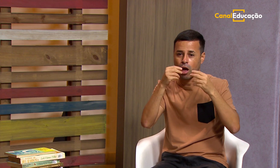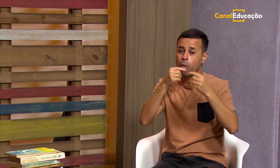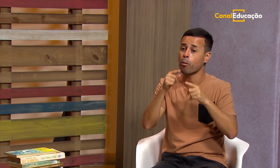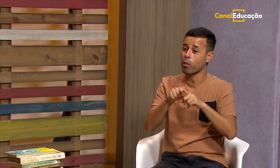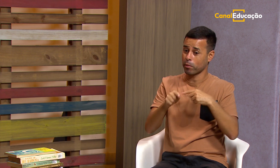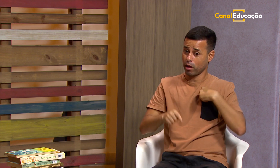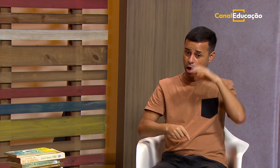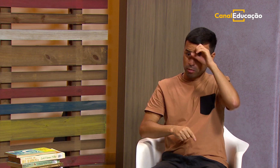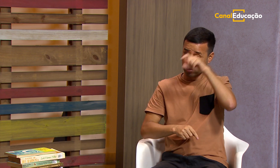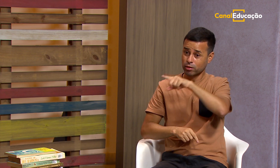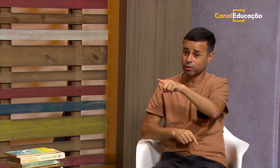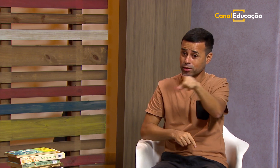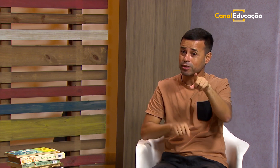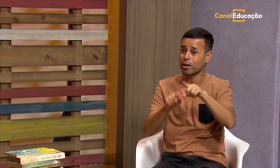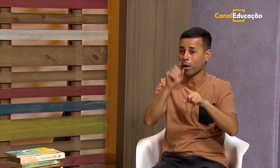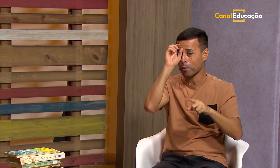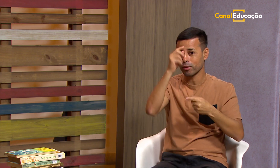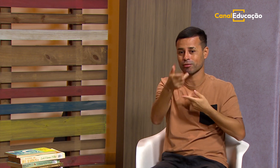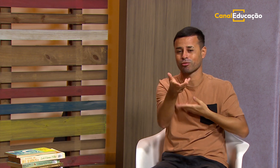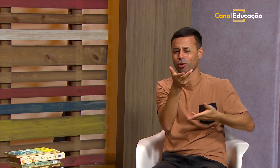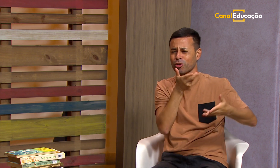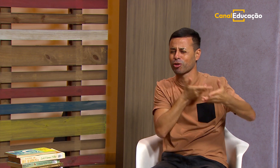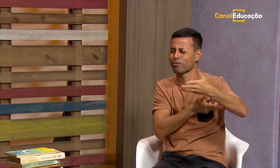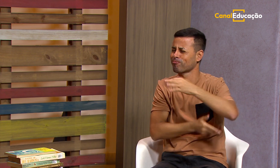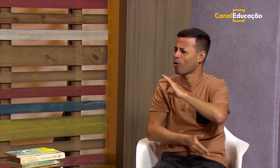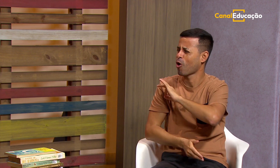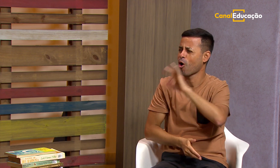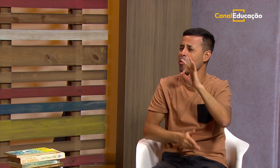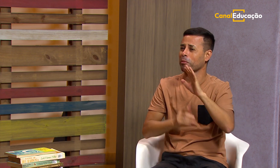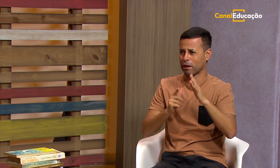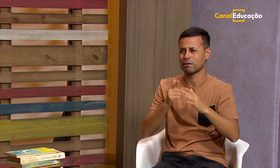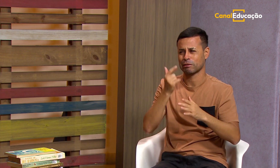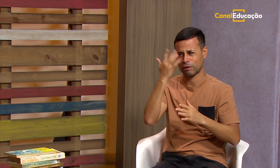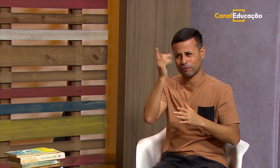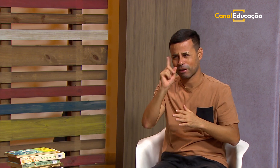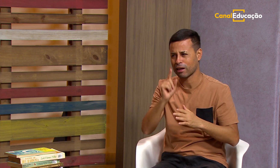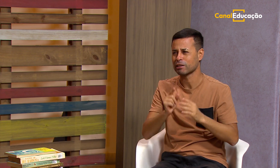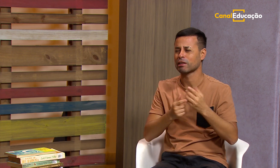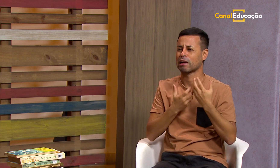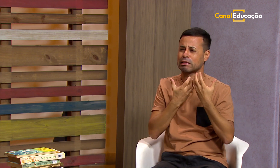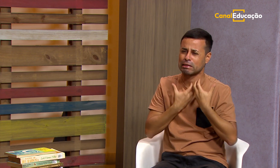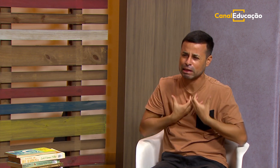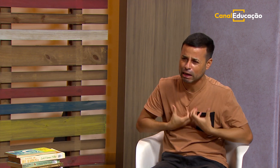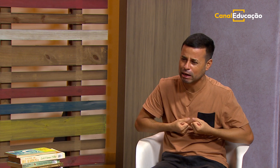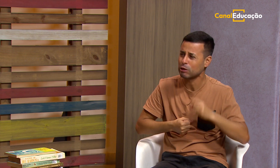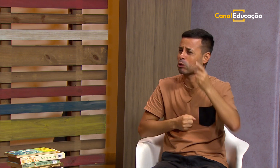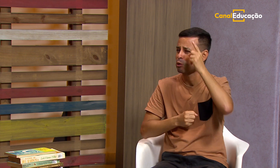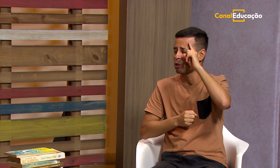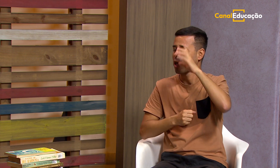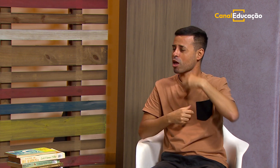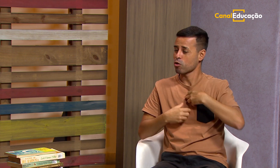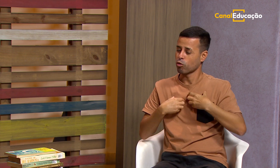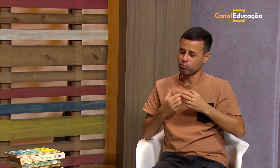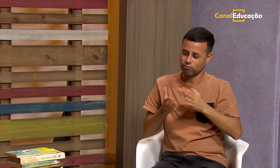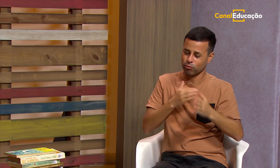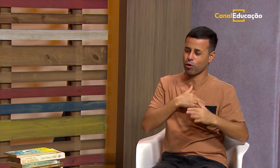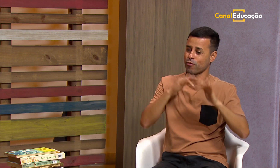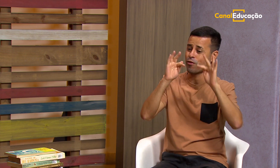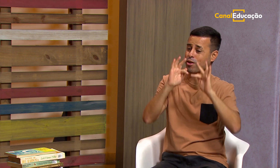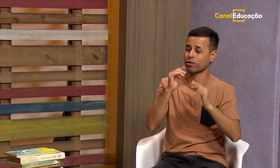muito boa, afinal, era um contato diário para poder compartilhar as angústias daquele momento. A frequência era tão